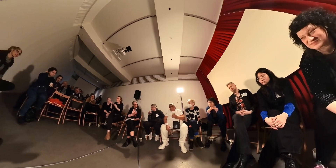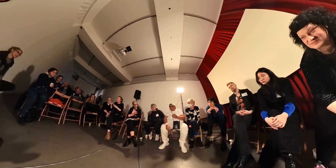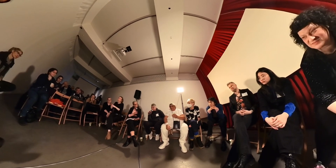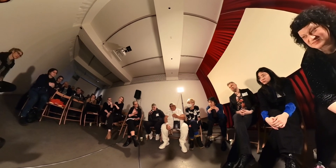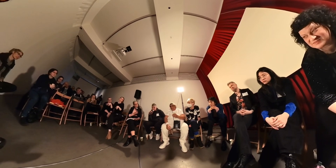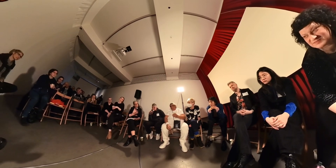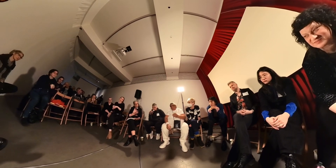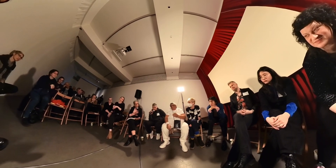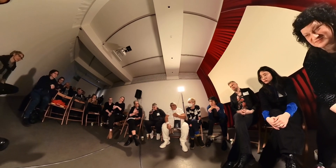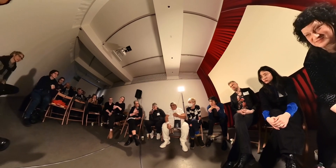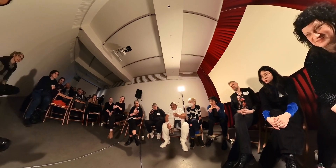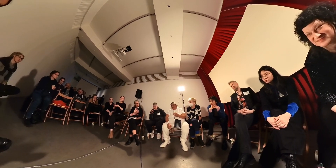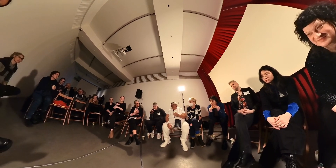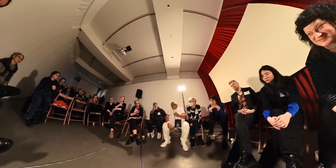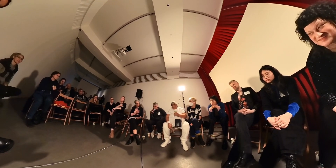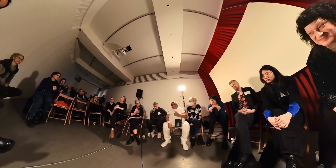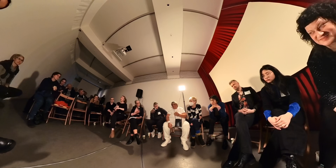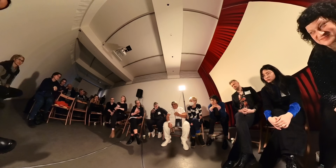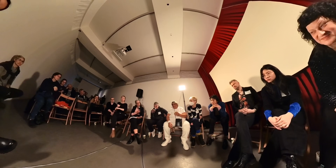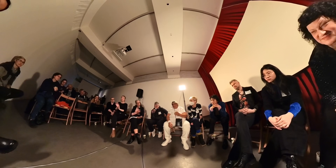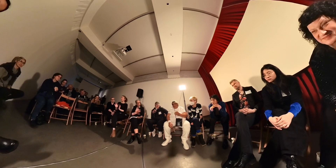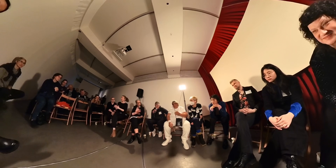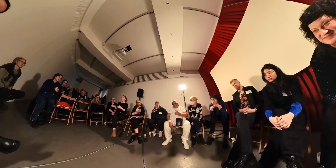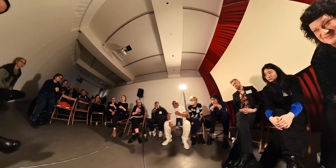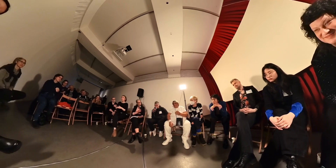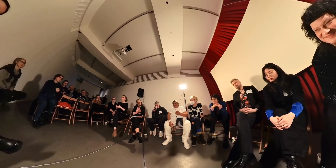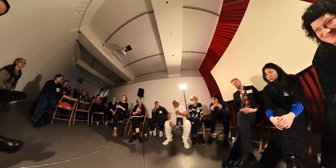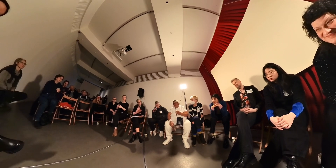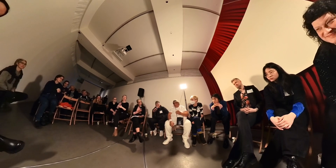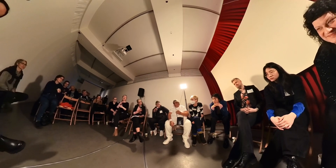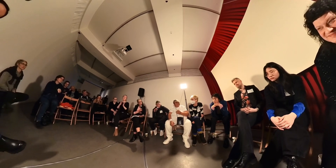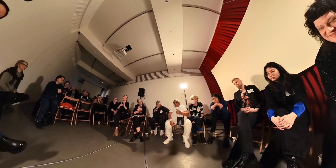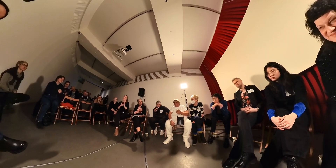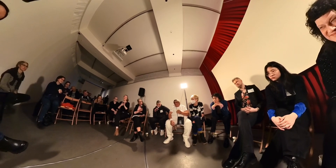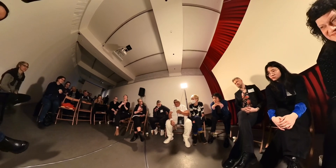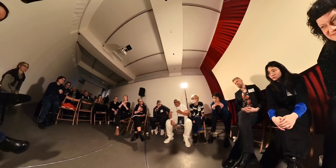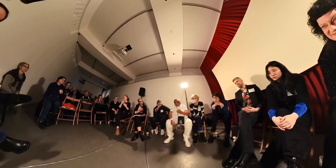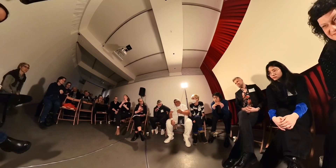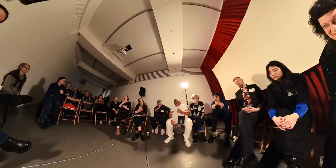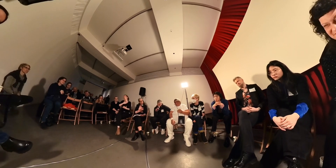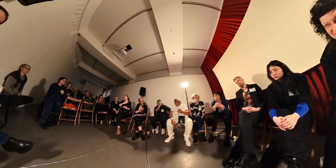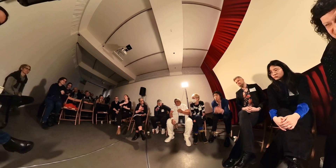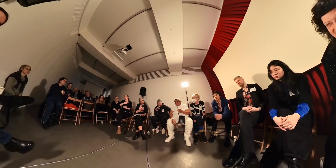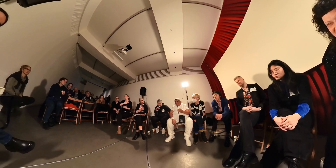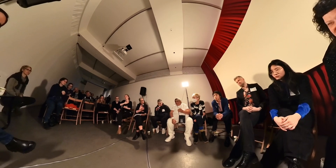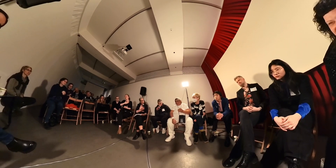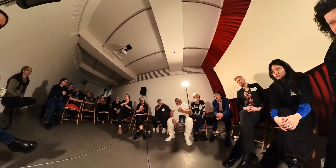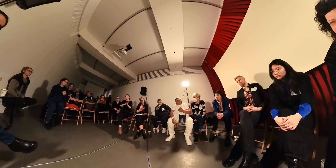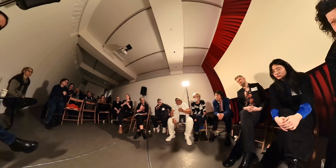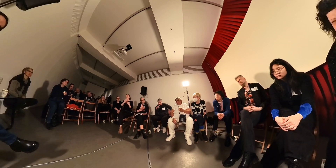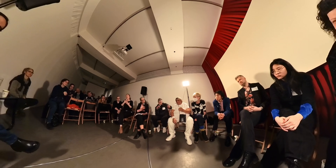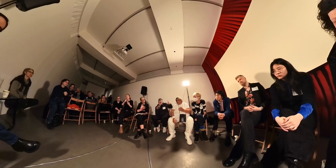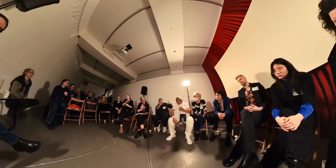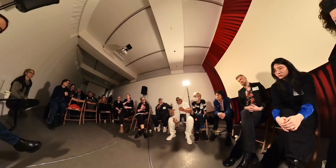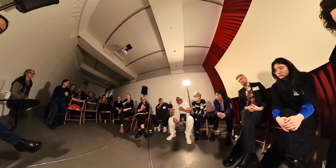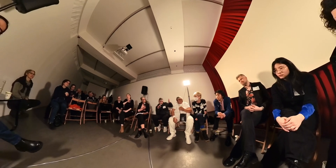rodina. Jako my veškerý svátky trávíme spolu, Magda je prostě naše, Magda je naš, prostě to je fakt náš